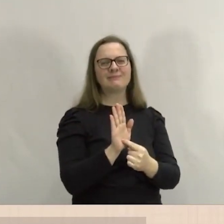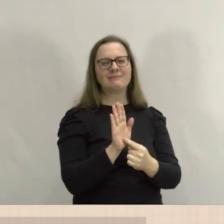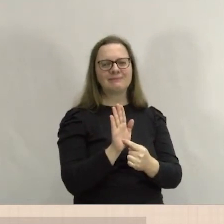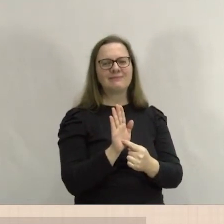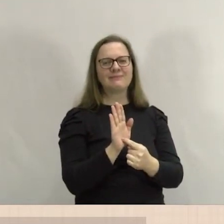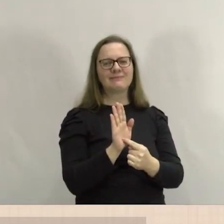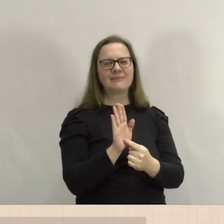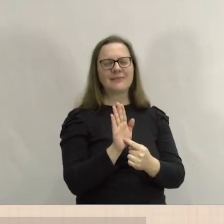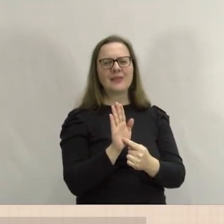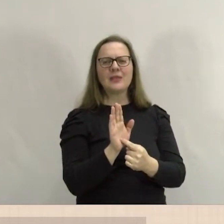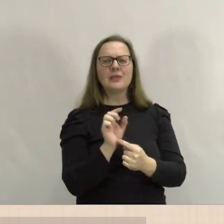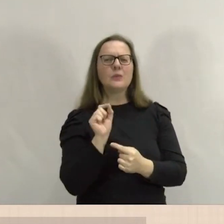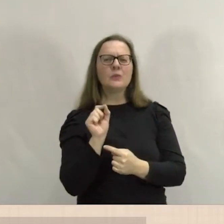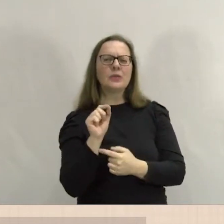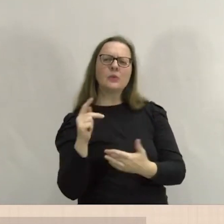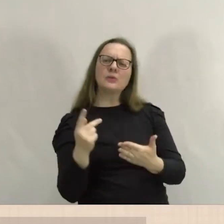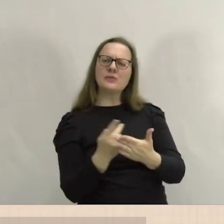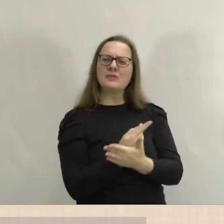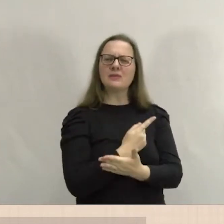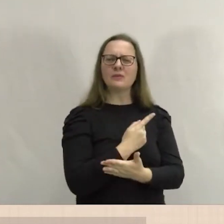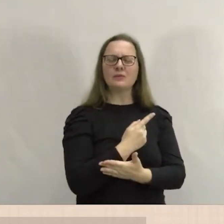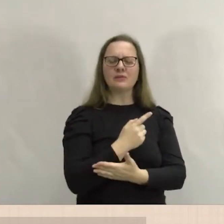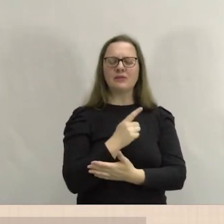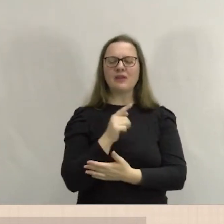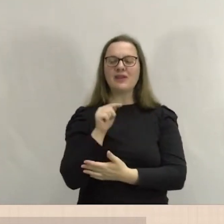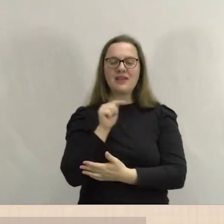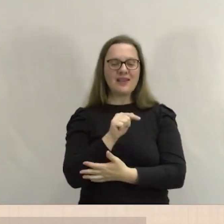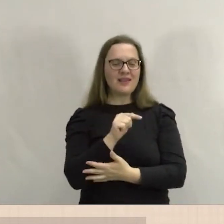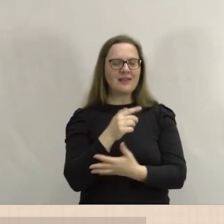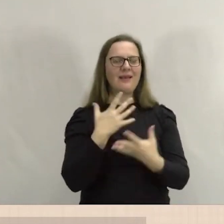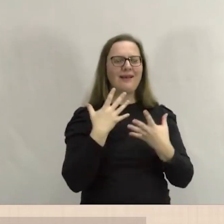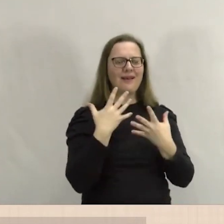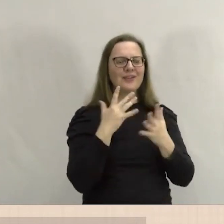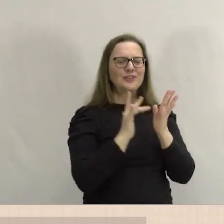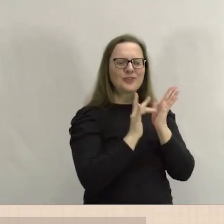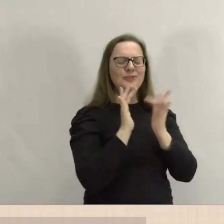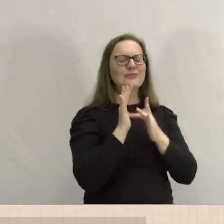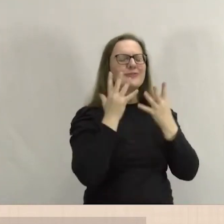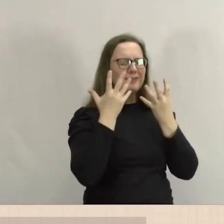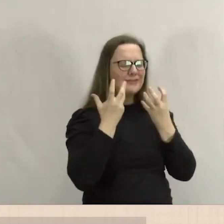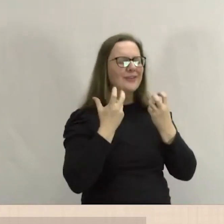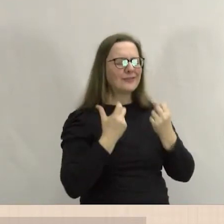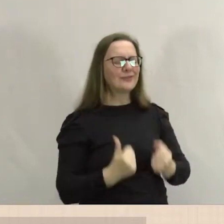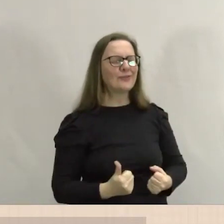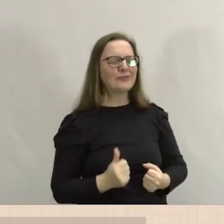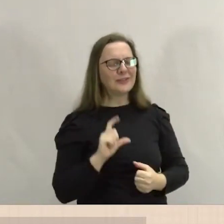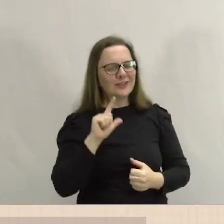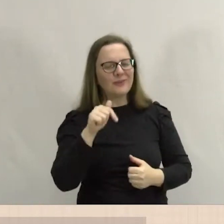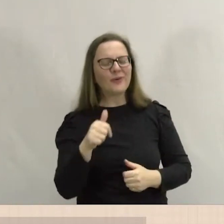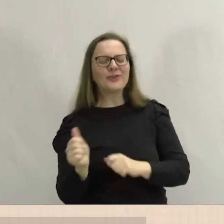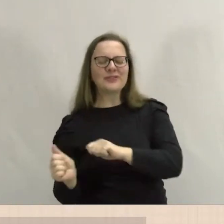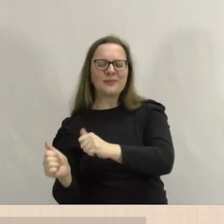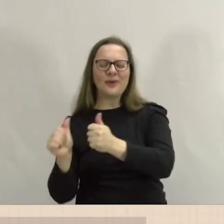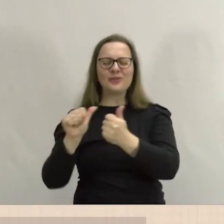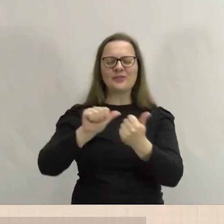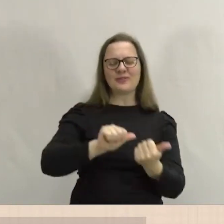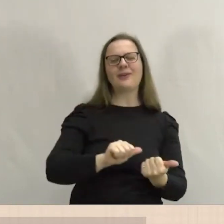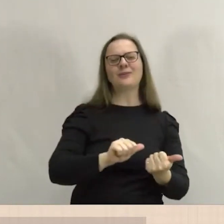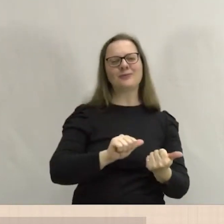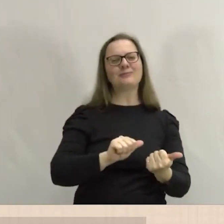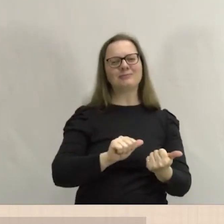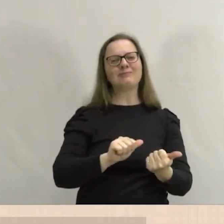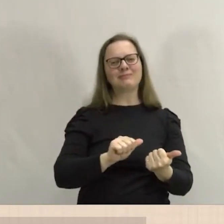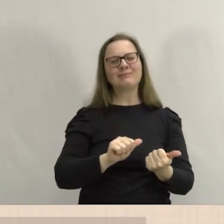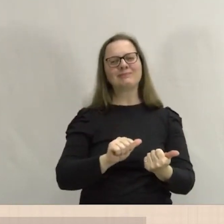E que aconteceu? Esse eunuco foi batizado, e esse eunuco recebeu o Senhor